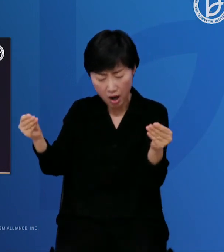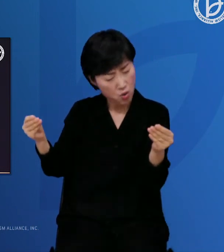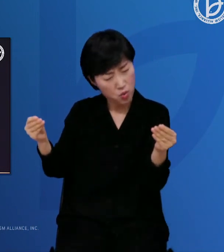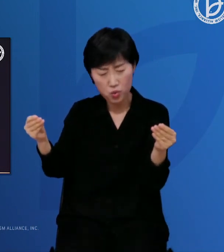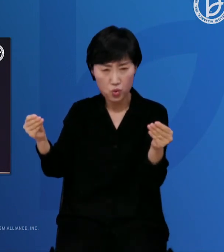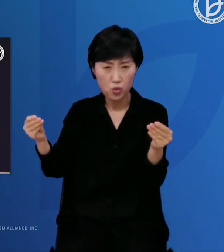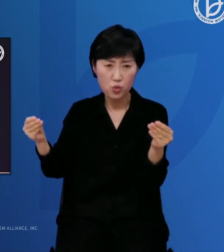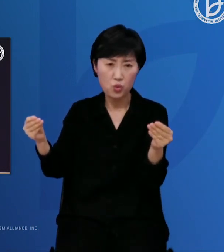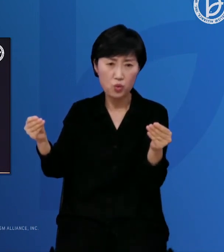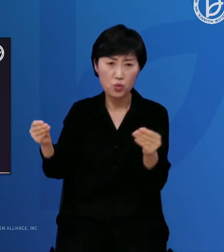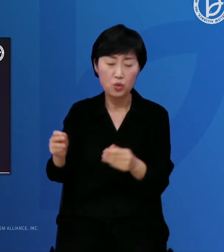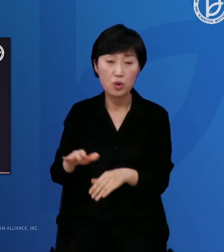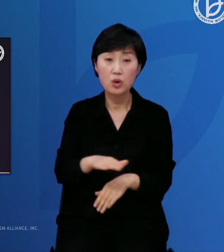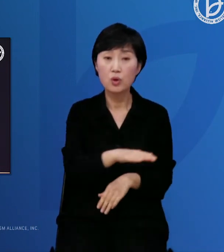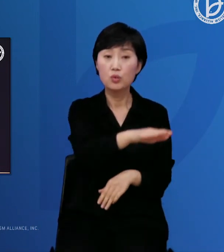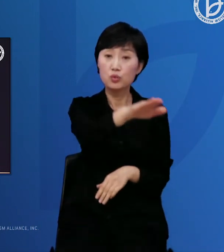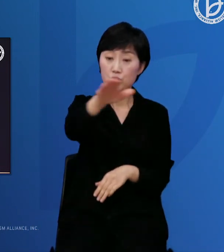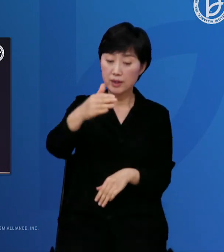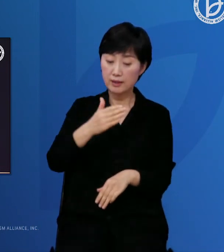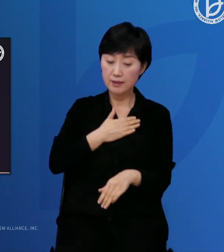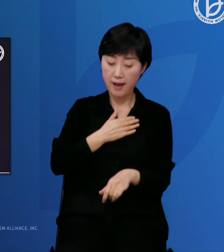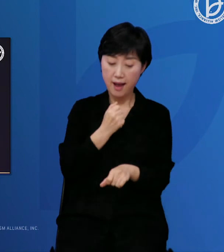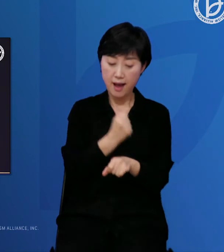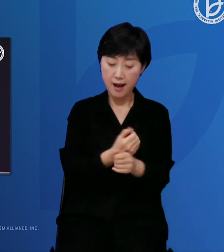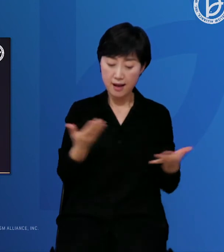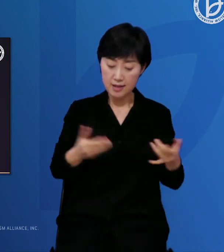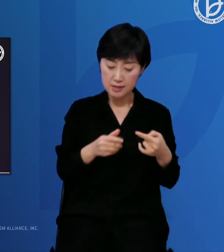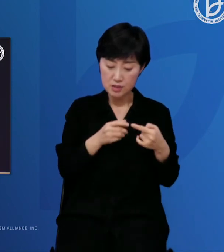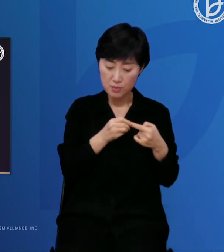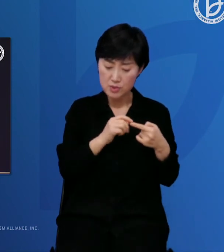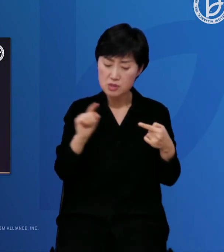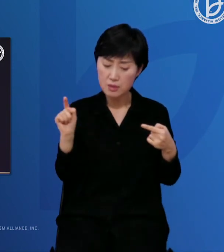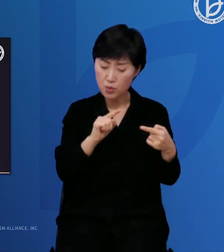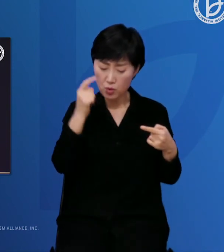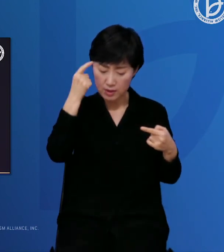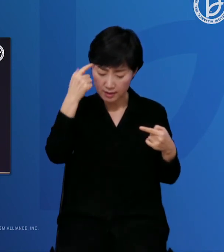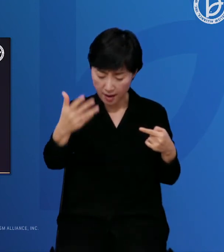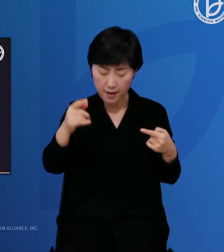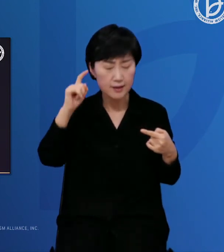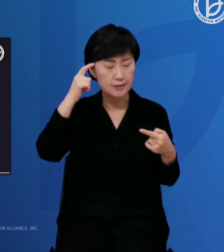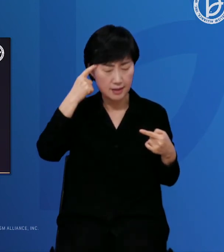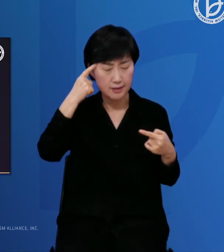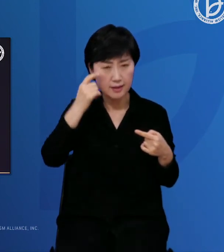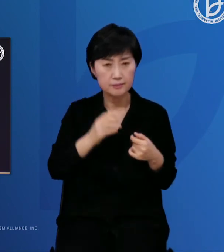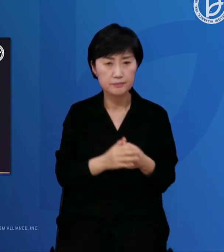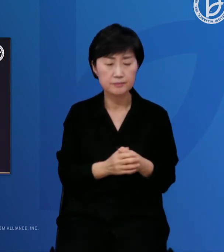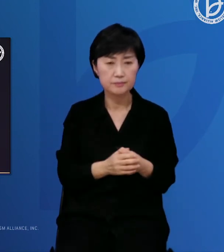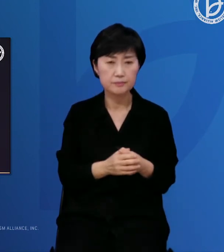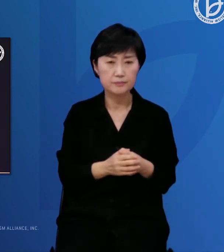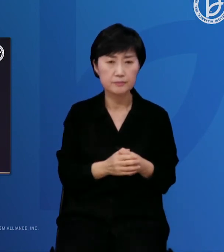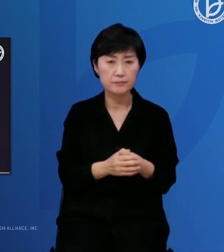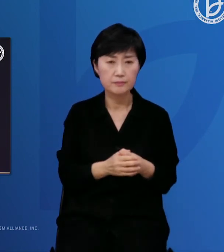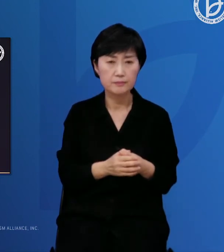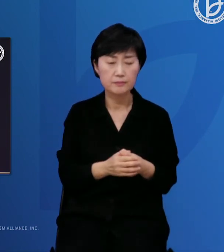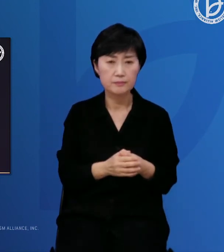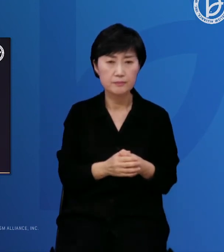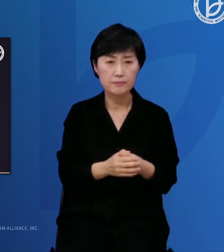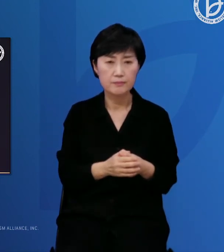that? 뭐부터 해야 되는가 아셔야 돼요. Then you also need to be aware of how we must begin. 저는 솔직한 말로요.